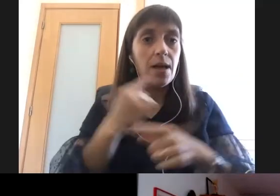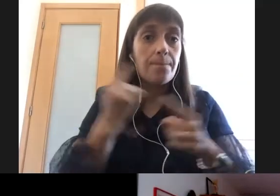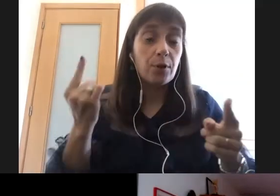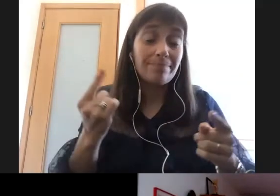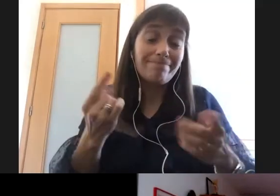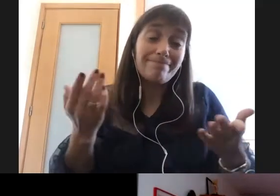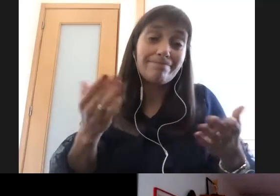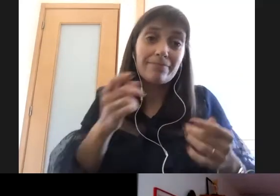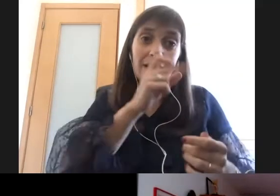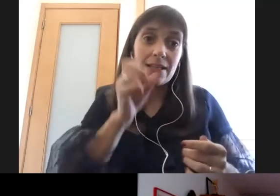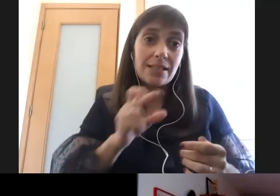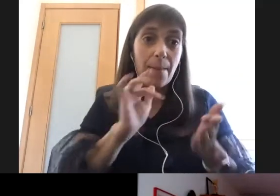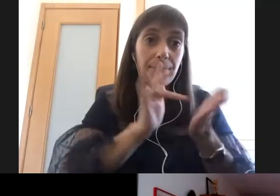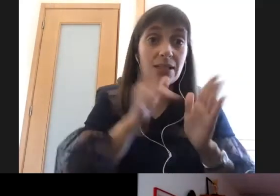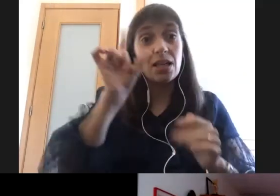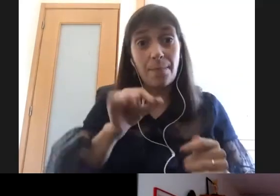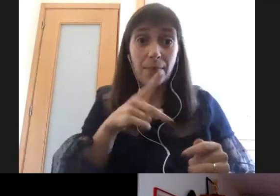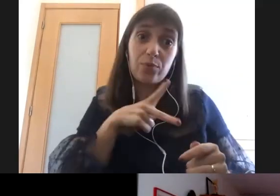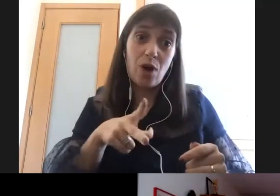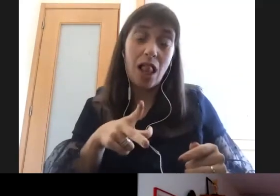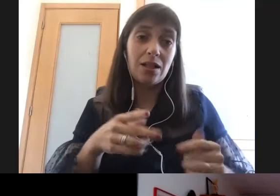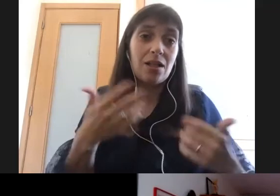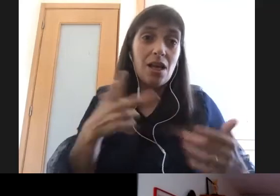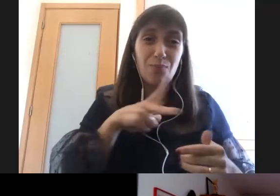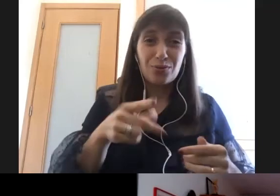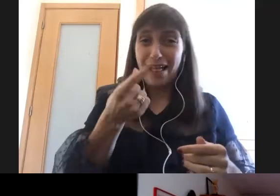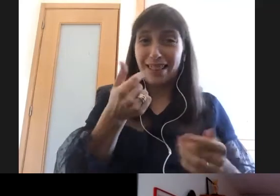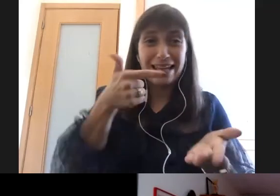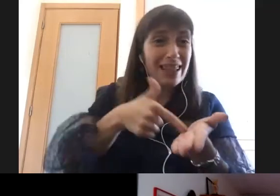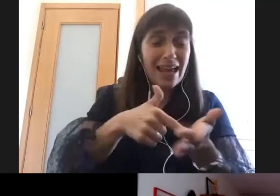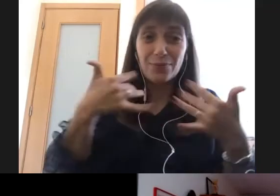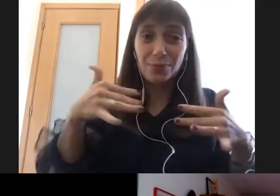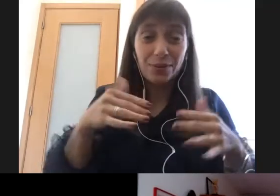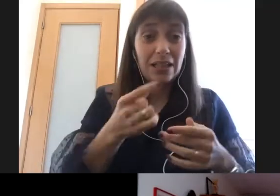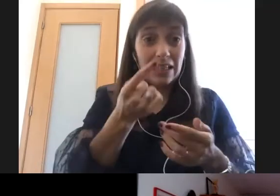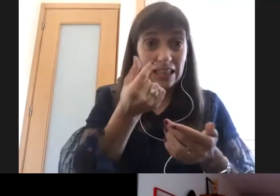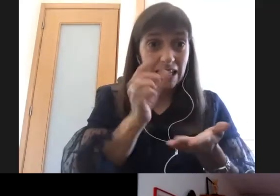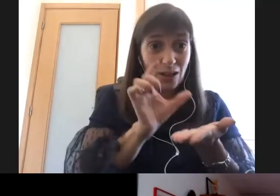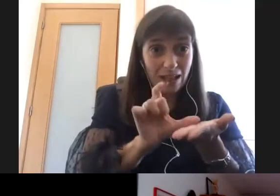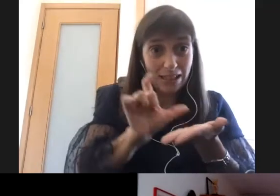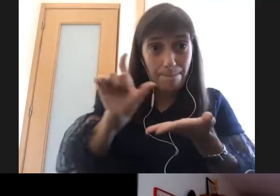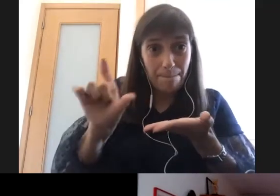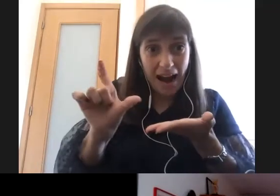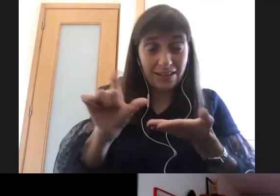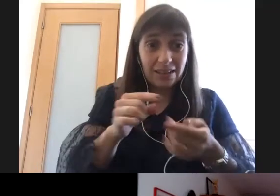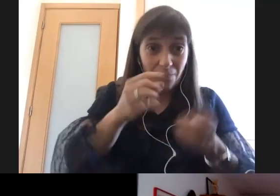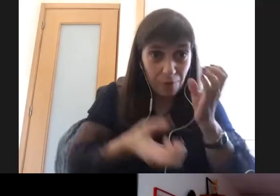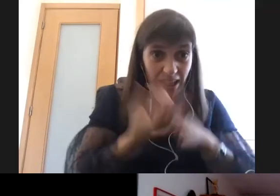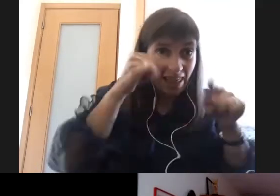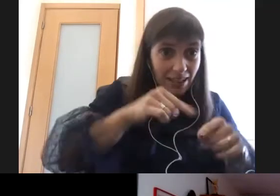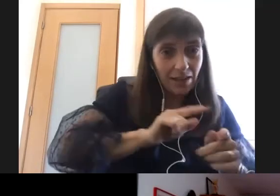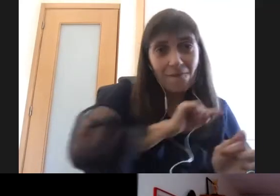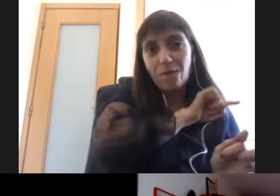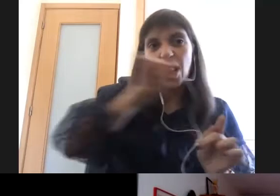Brasil e para o azar português, Portugal era tão endividada que boa parte desse dinheiro que foi produzido aqui foi direto para a